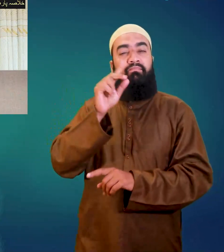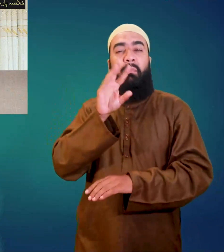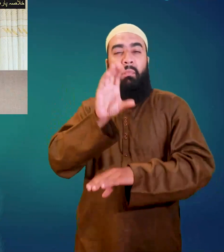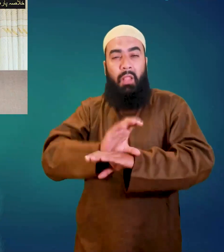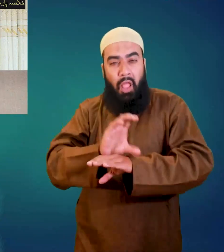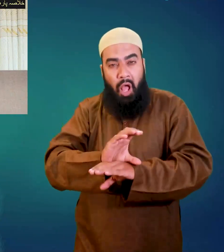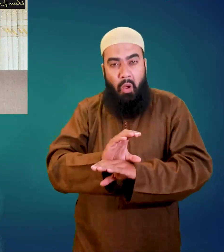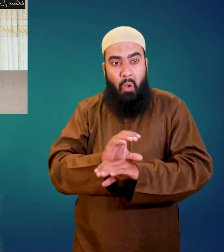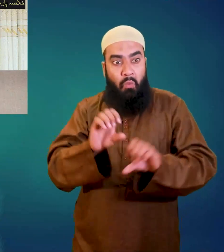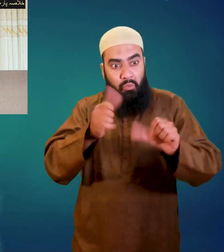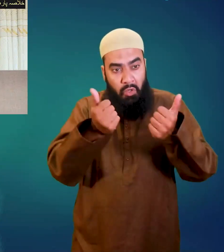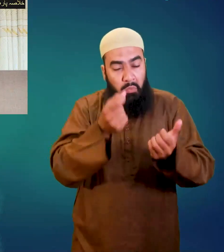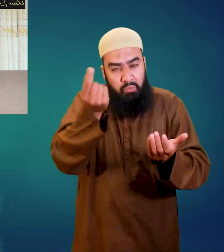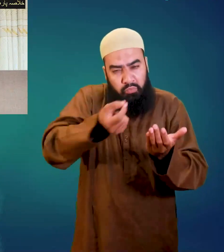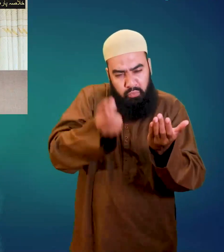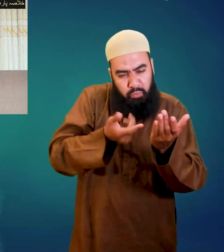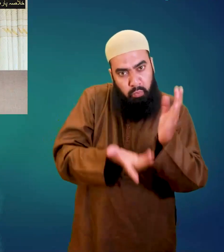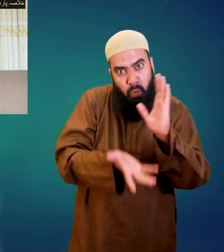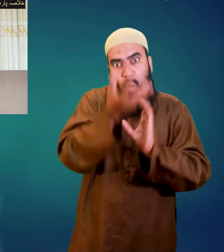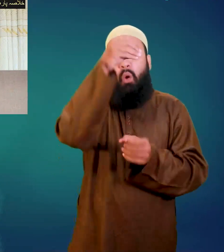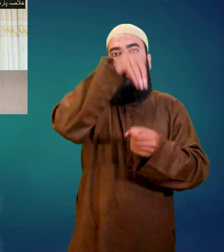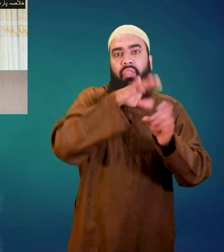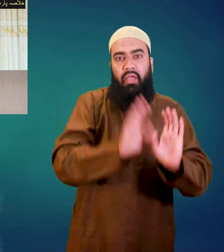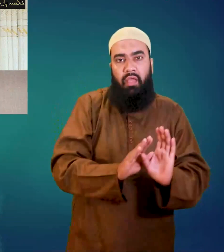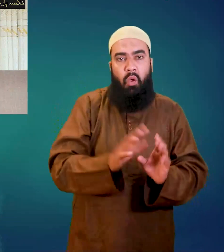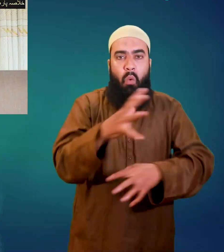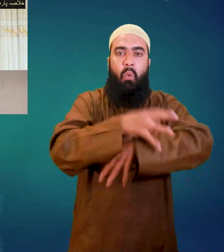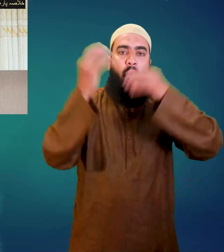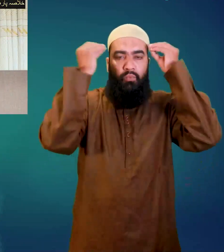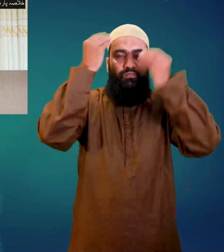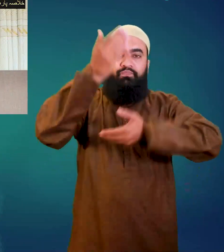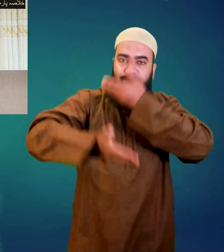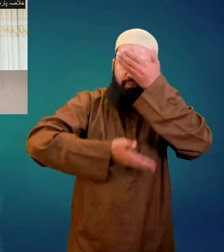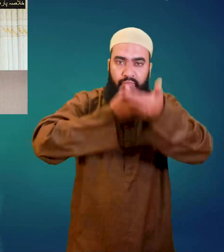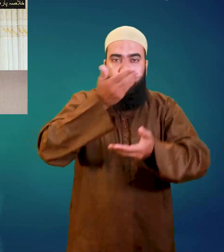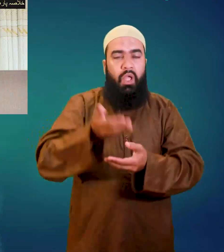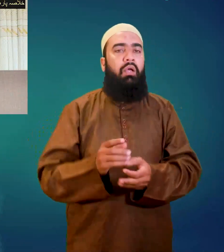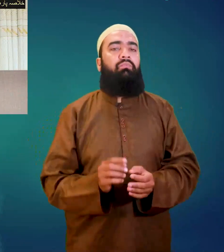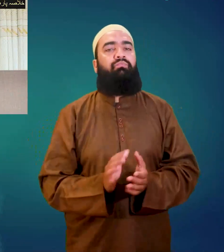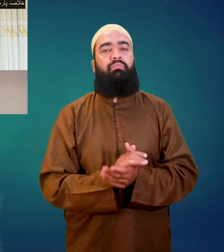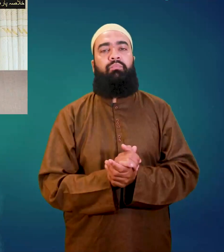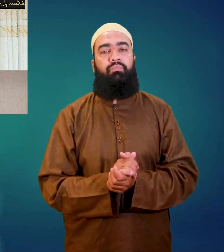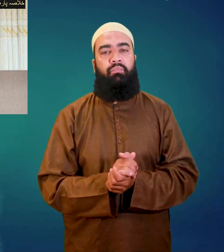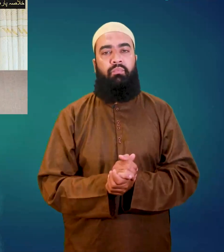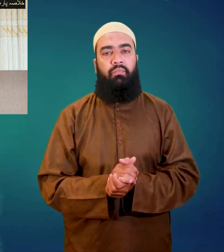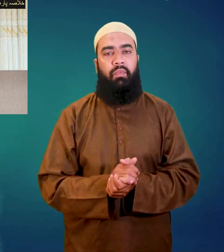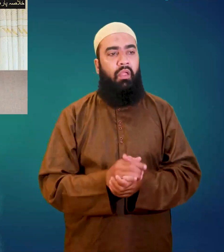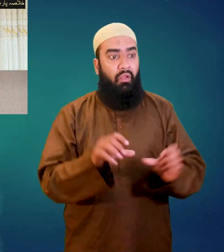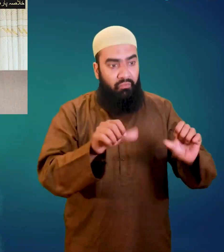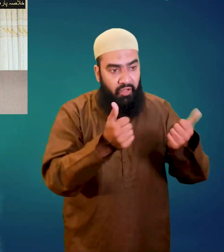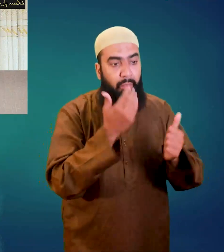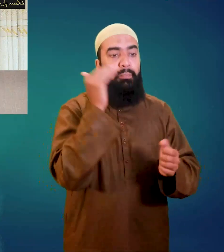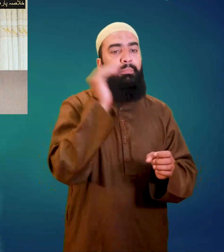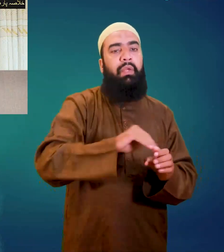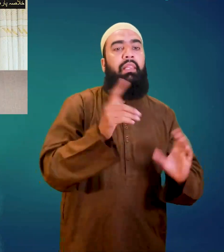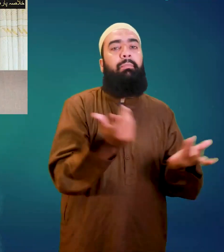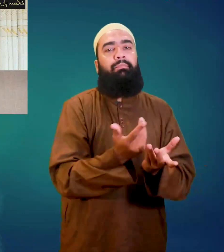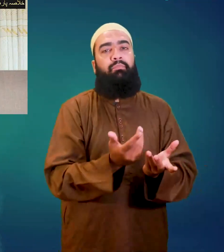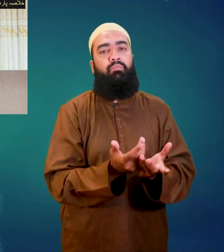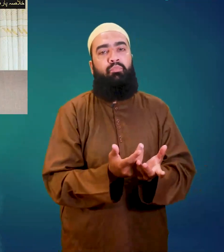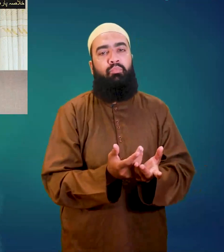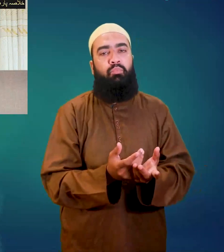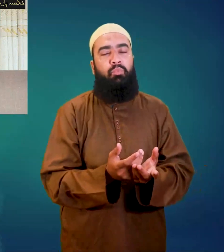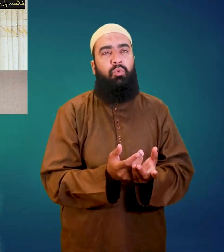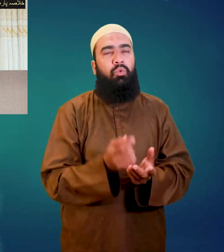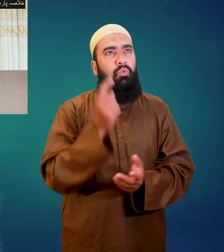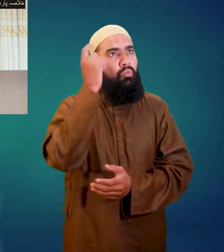ہر تکلیف کا دور ہونا۔ علماء نے فرمایا ہے قرآن و حدیث کی روشنی میں اس فلاح سے مراد جو